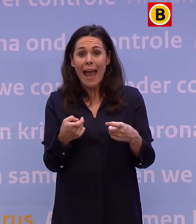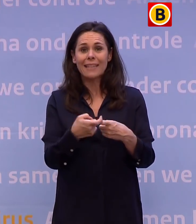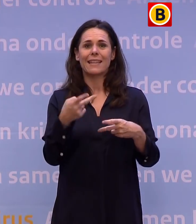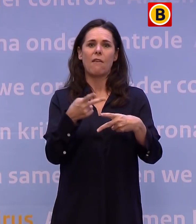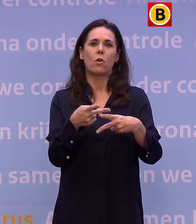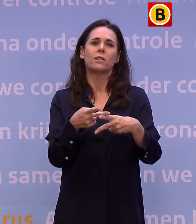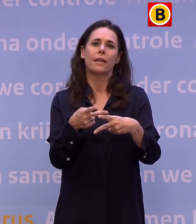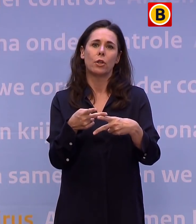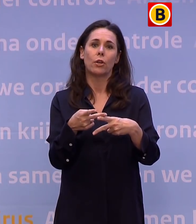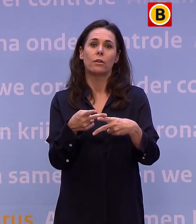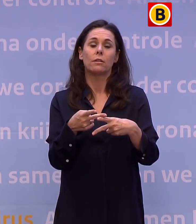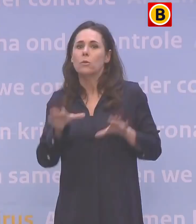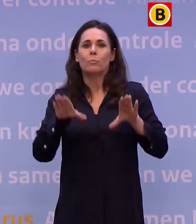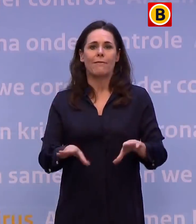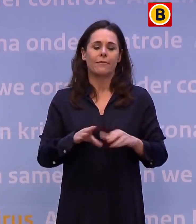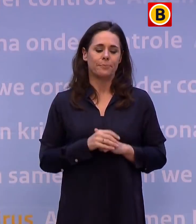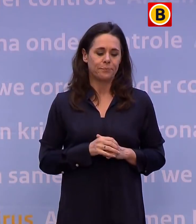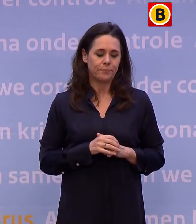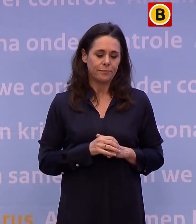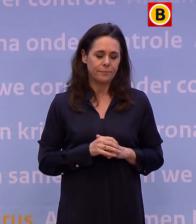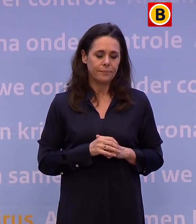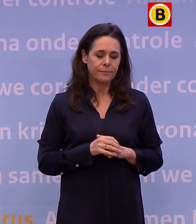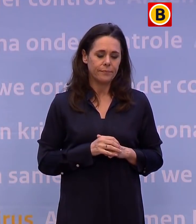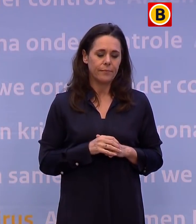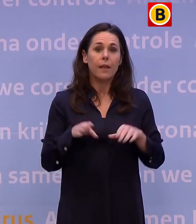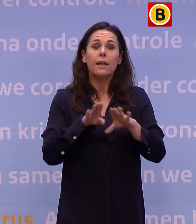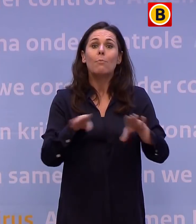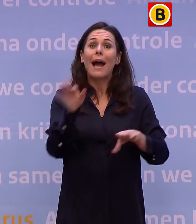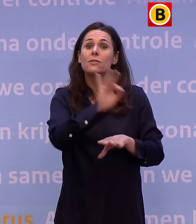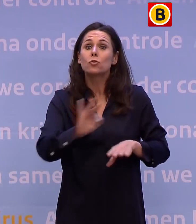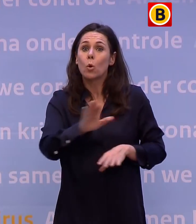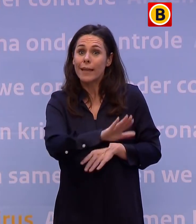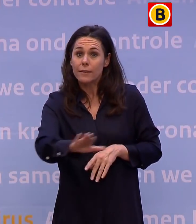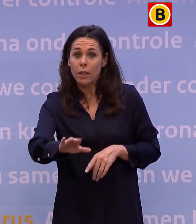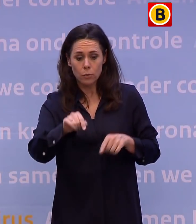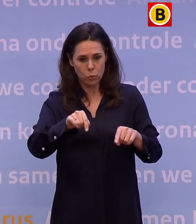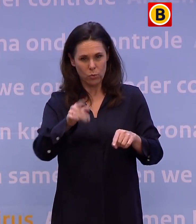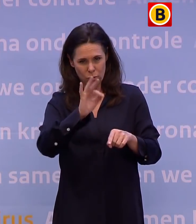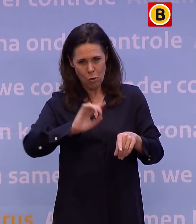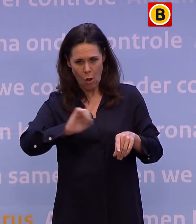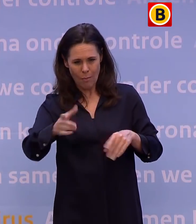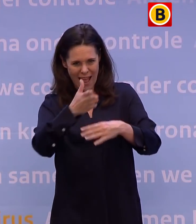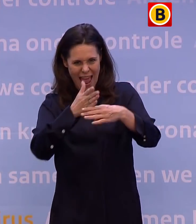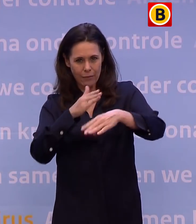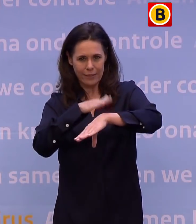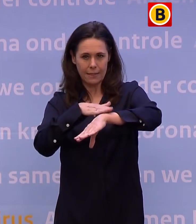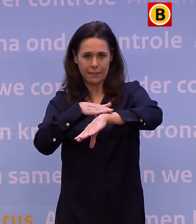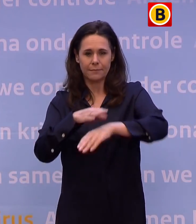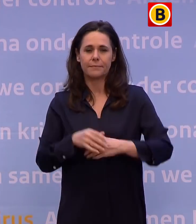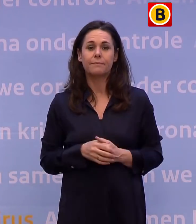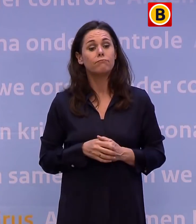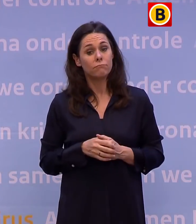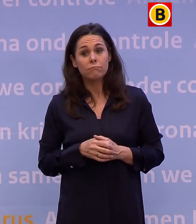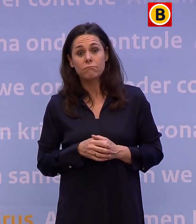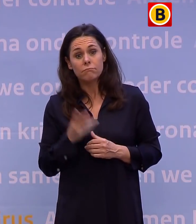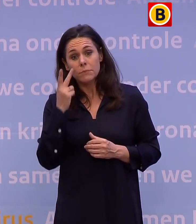met klachten thuis blijven. Basisschoolkinderen gaan op dit moment voor de helft van de tijd naar school. En we zien dat scholen dat